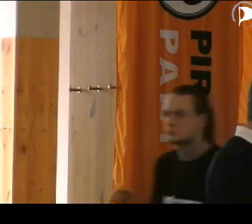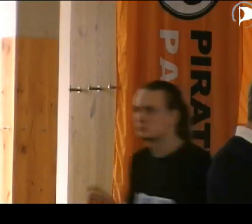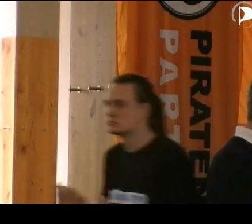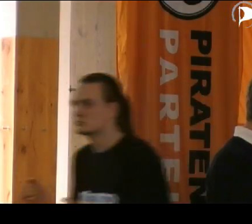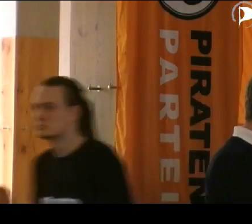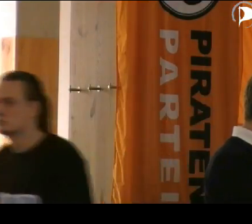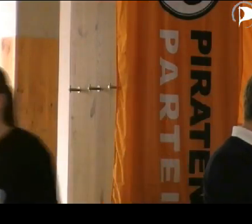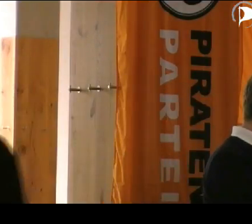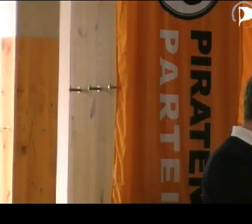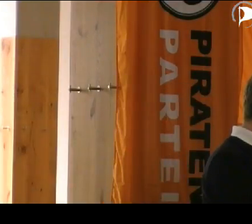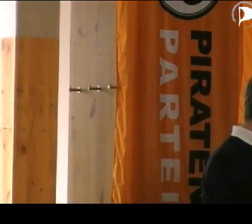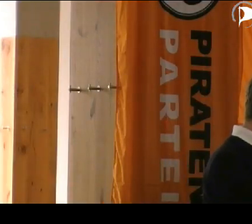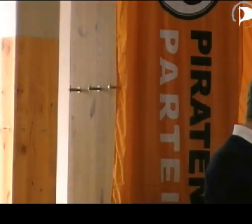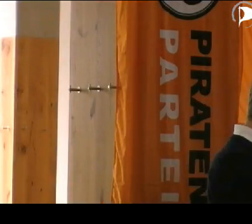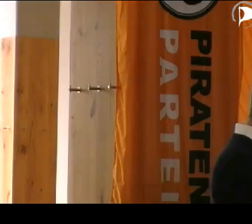damit werden müsse